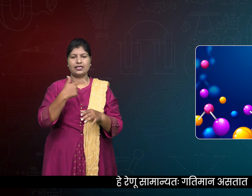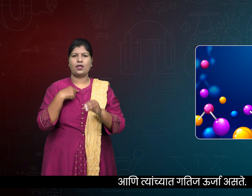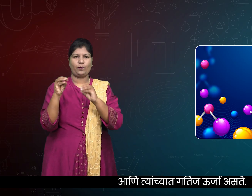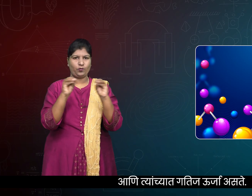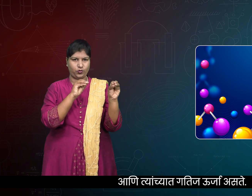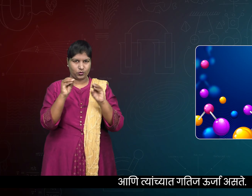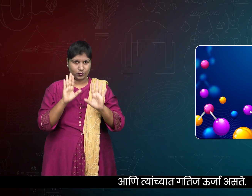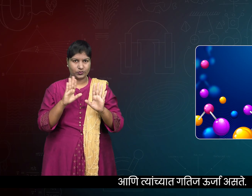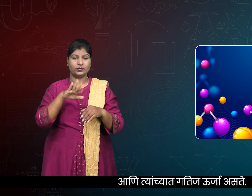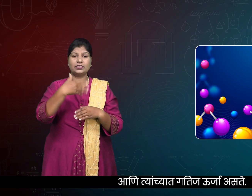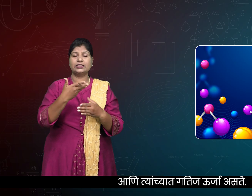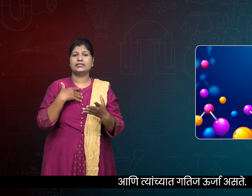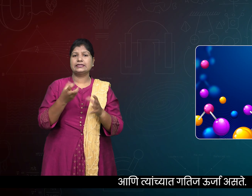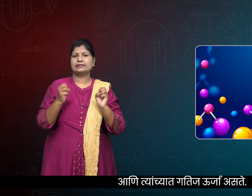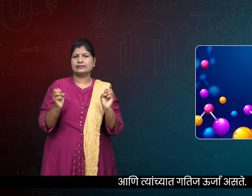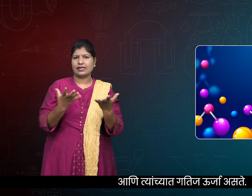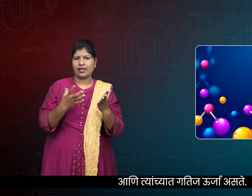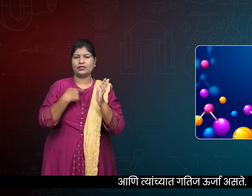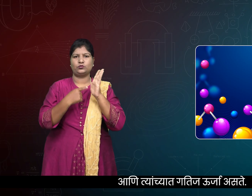आणि त्यांच्यात गतिज ऊर्जा असते.